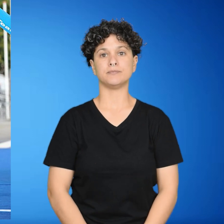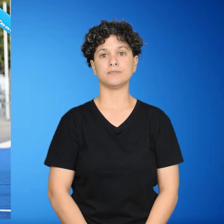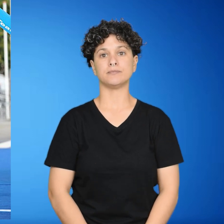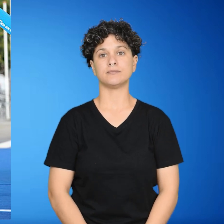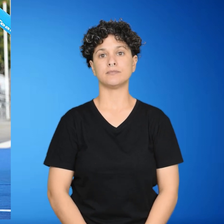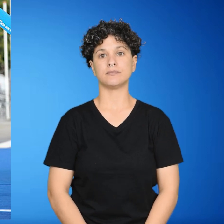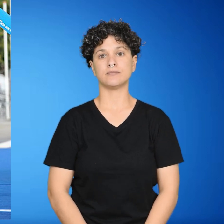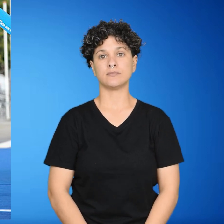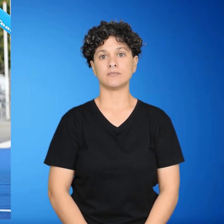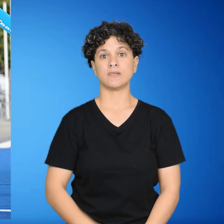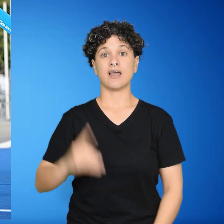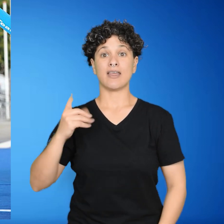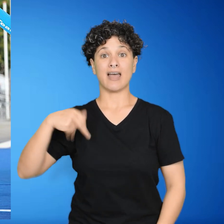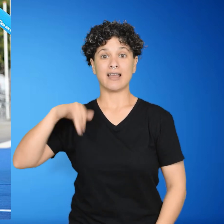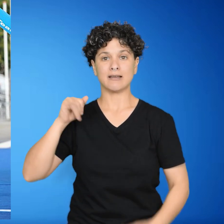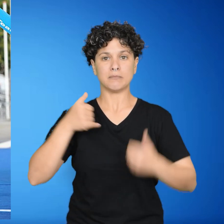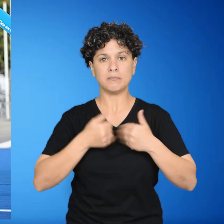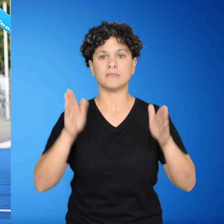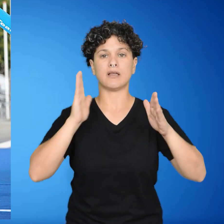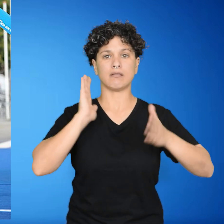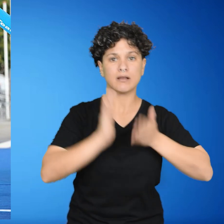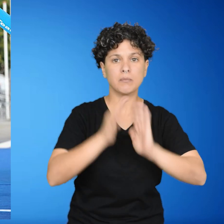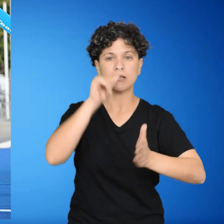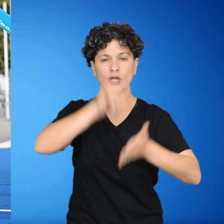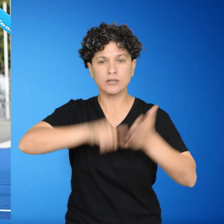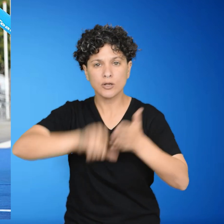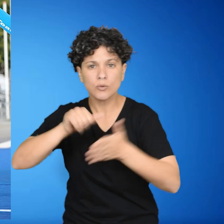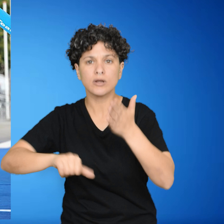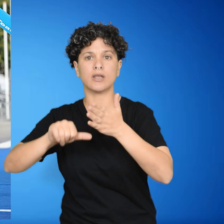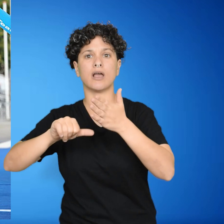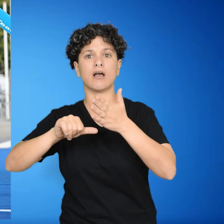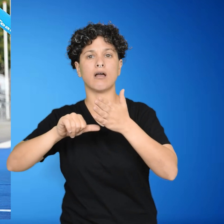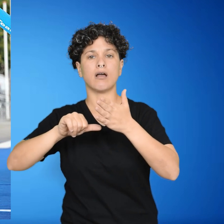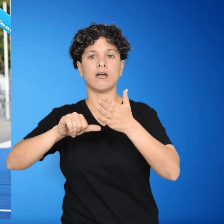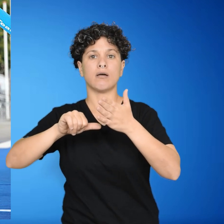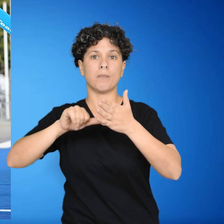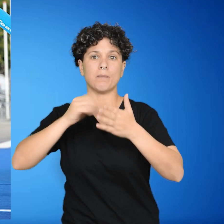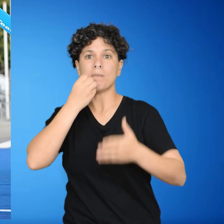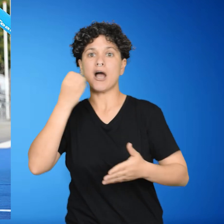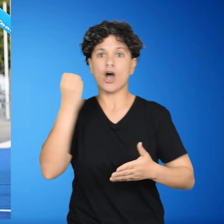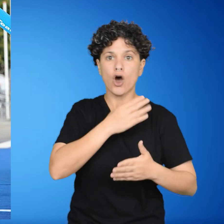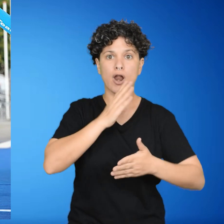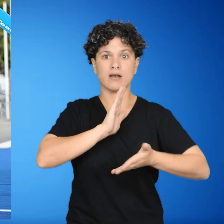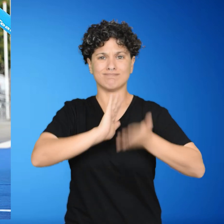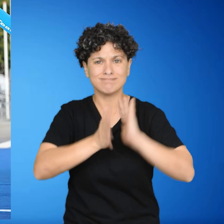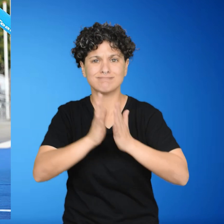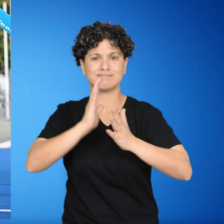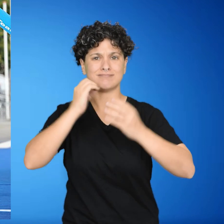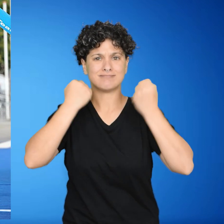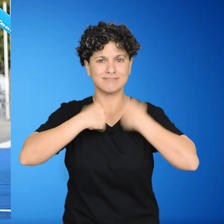salvara Dani tuvo que someterse a muchas cirugías para tratar sus heridas y casi dos años de fisioterapia